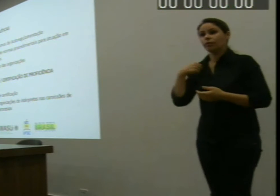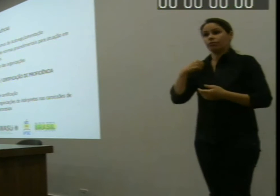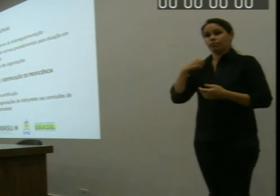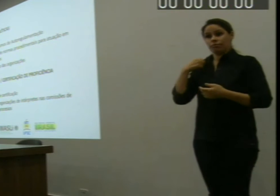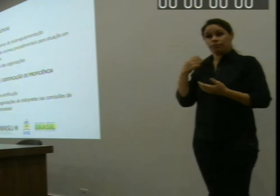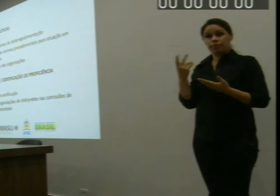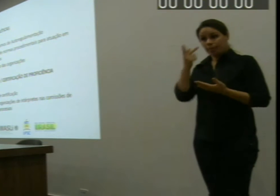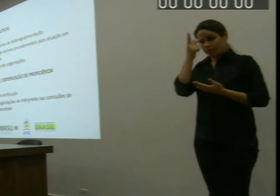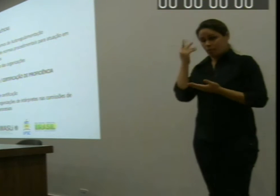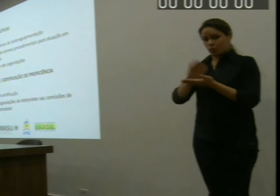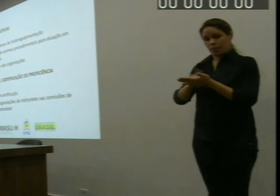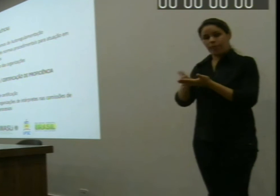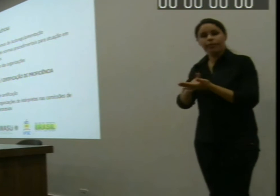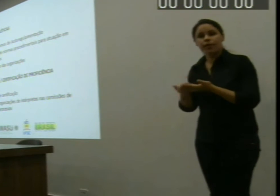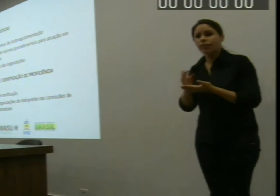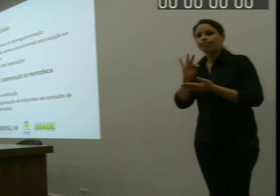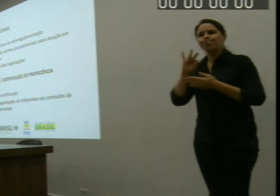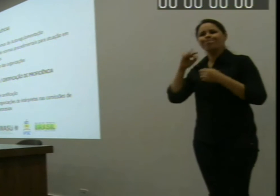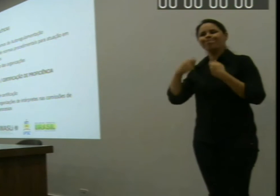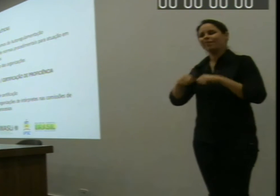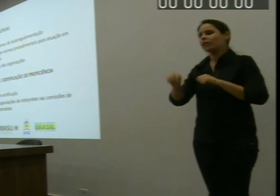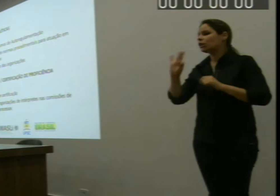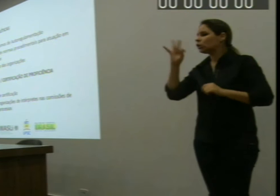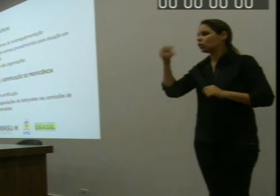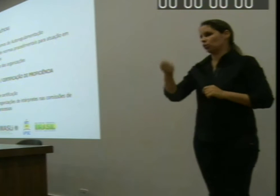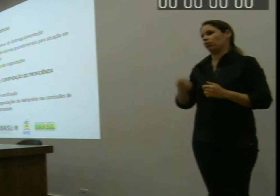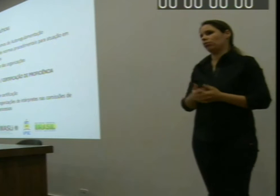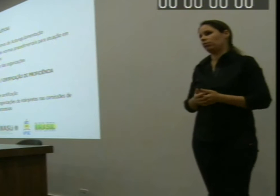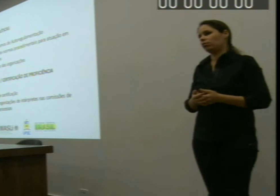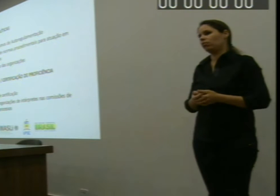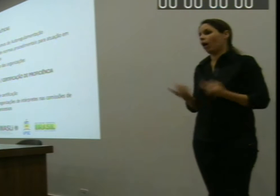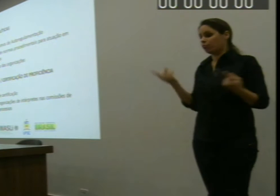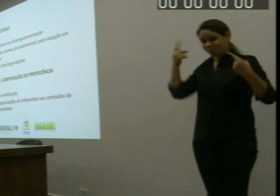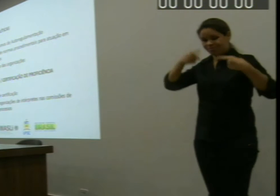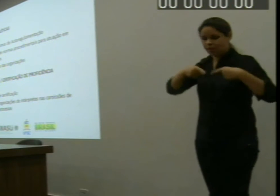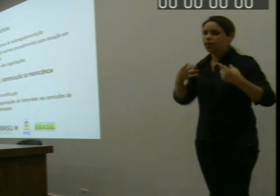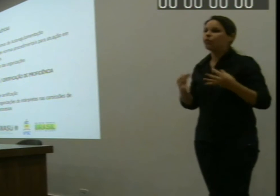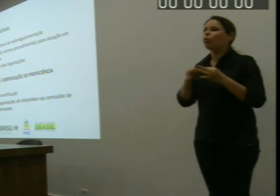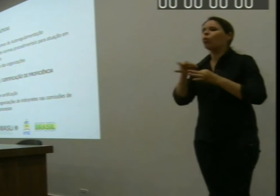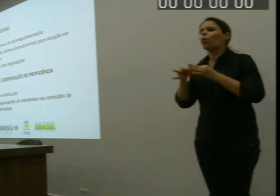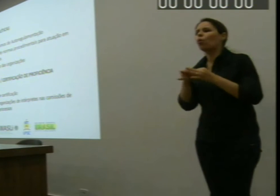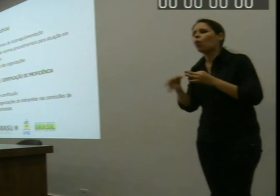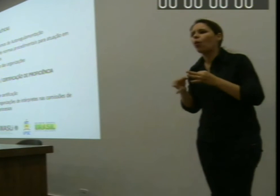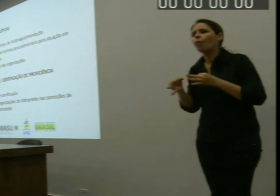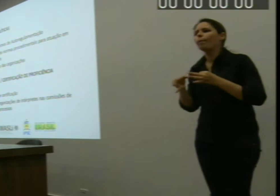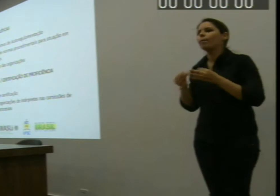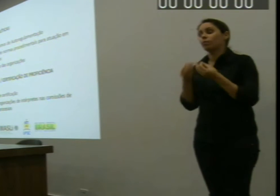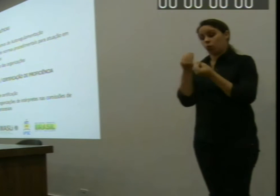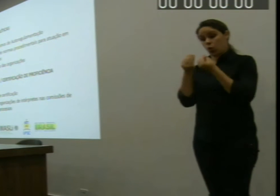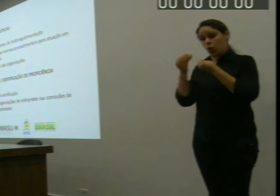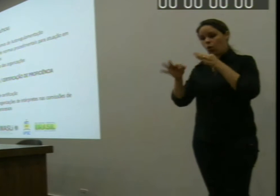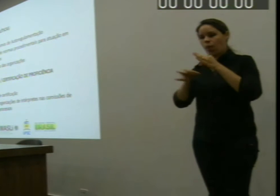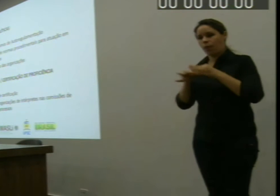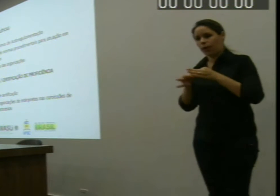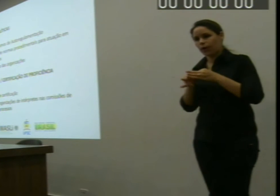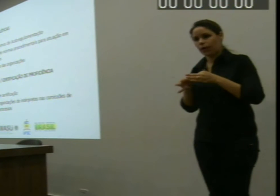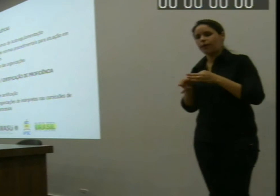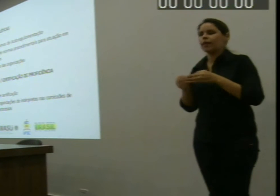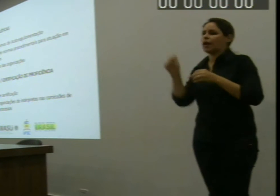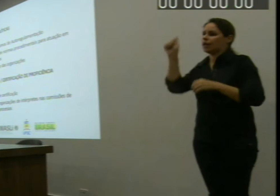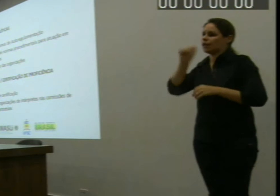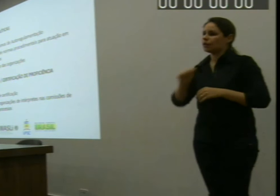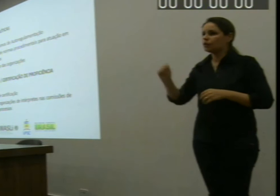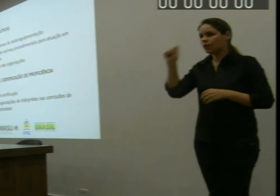Então hoje isso é um Desafio no Brasil é como manter as organizações do os intérpretes e também as organizações das pessoas